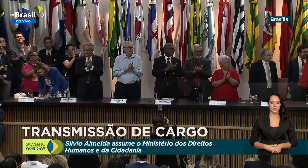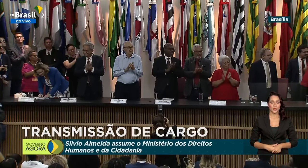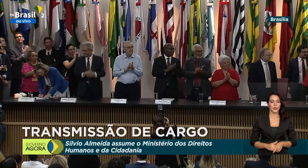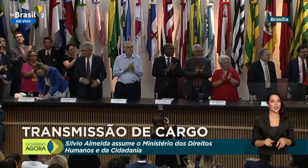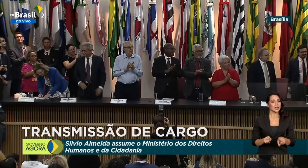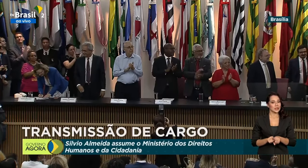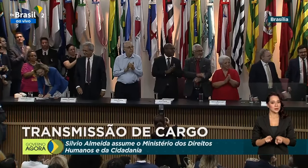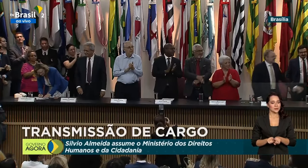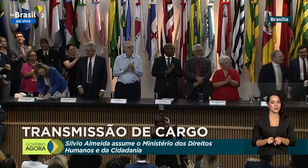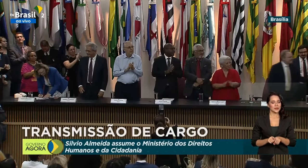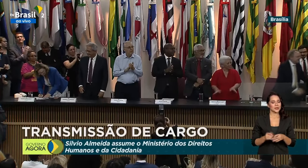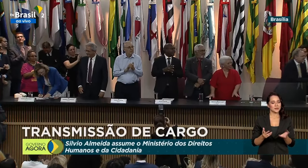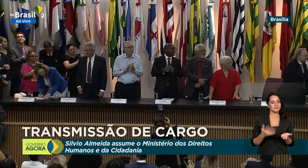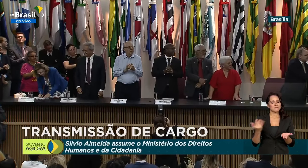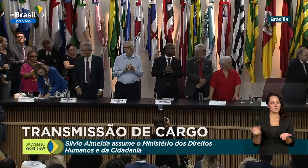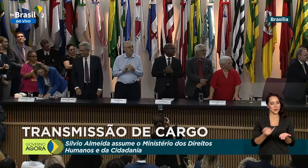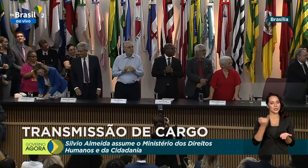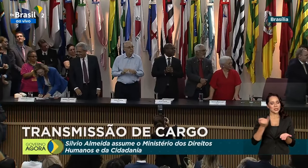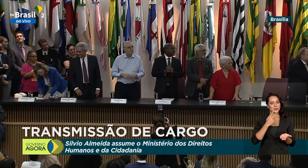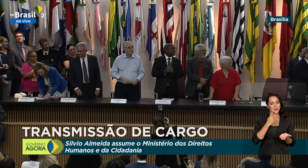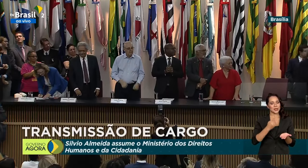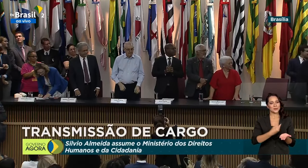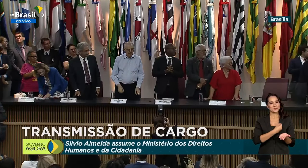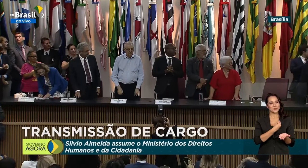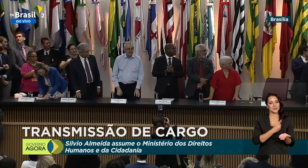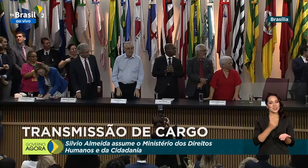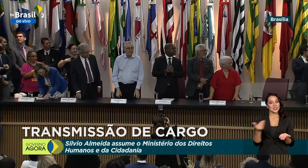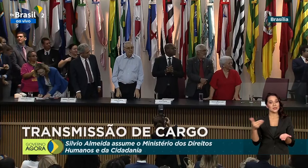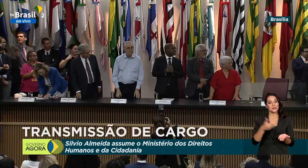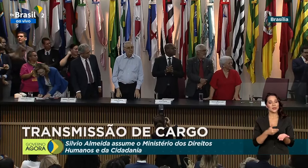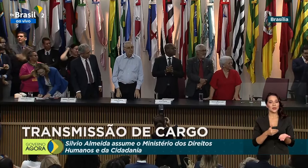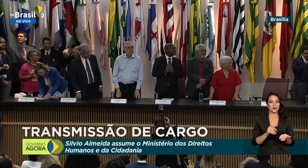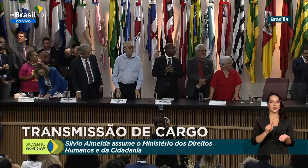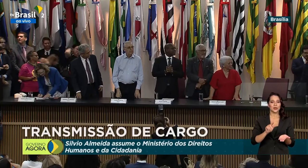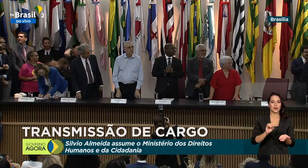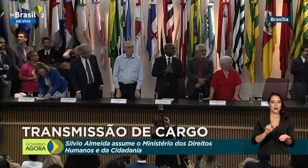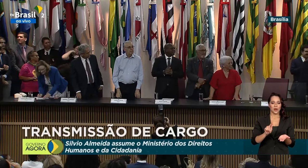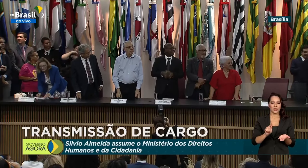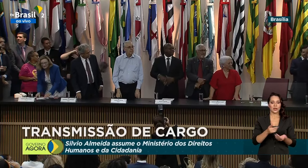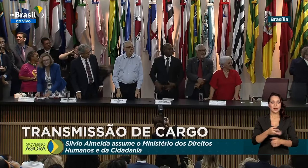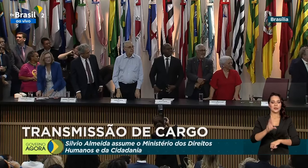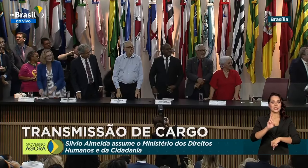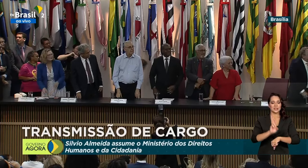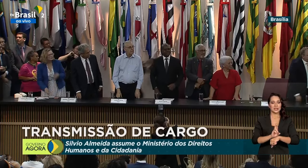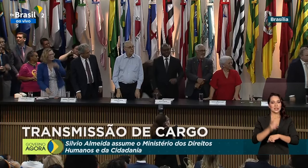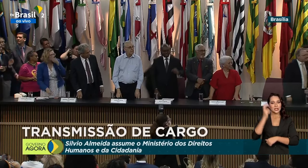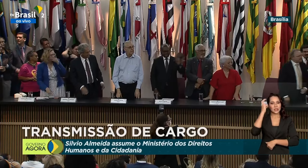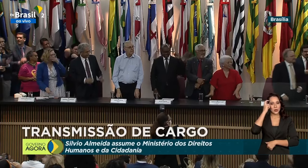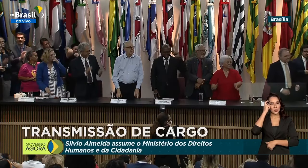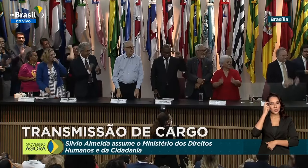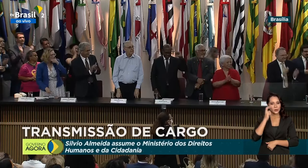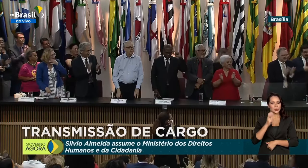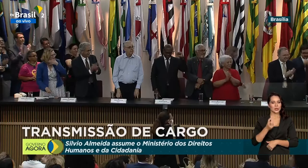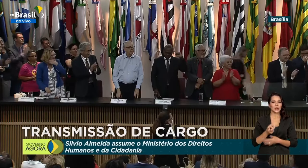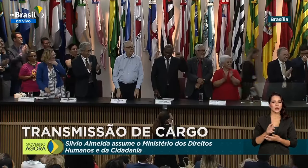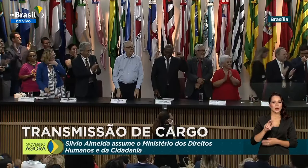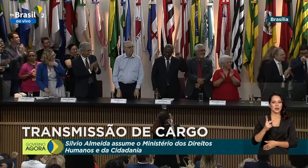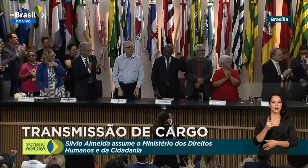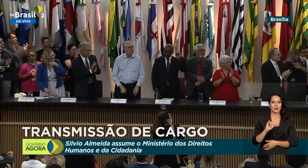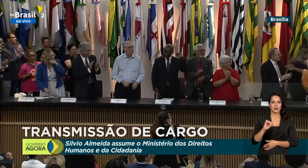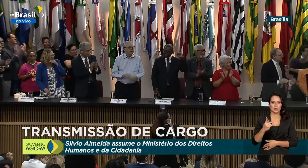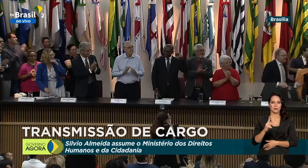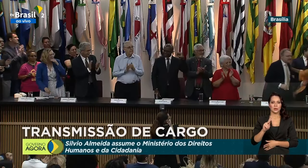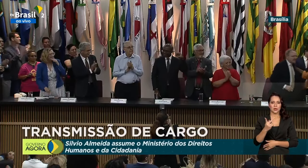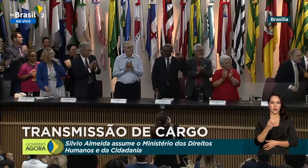e claro não poderemos deixar de registrar a presença do Google né representante da cultura hip hop no Brasil